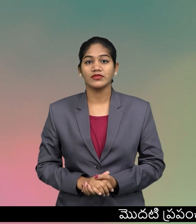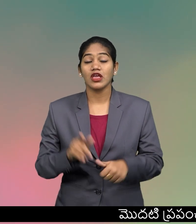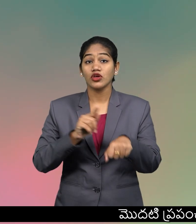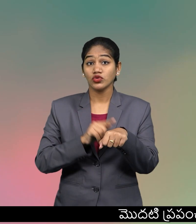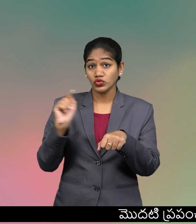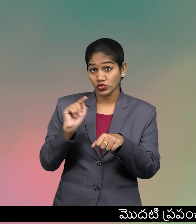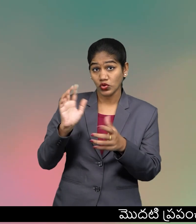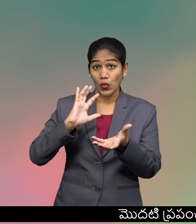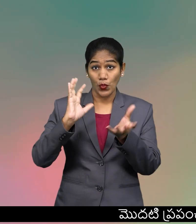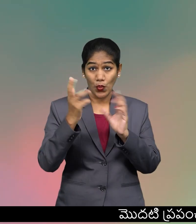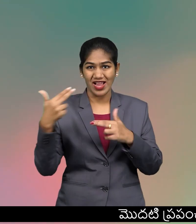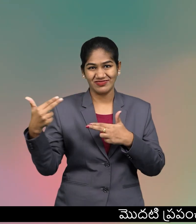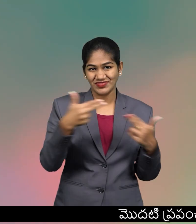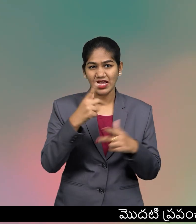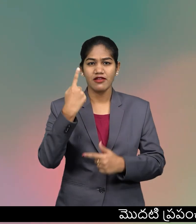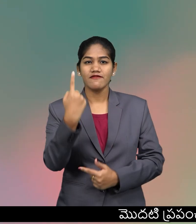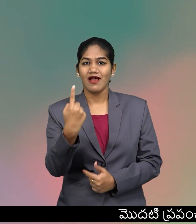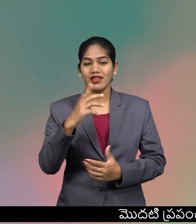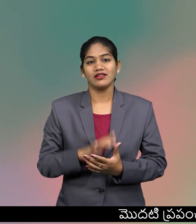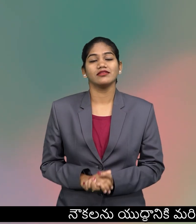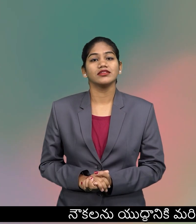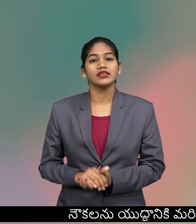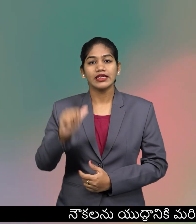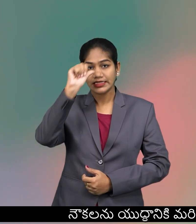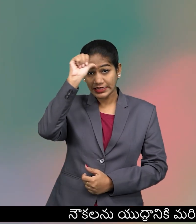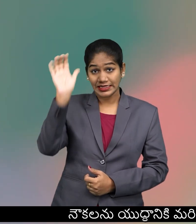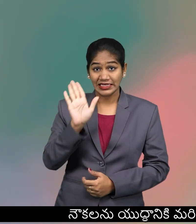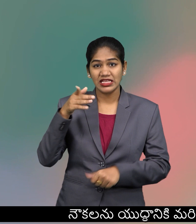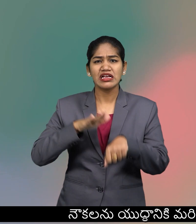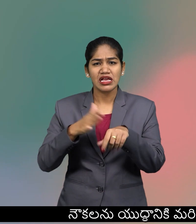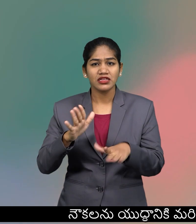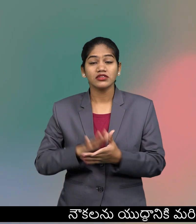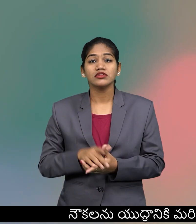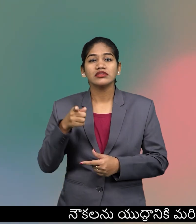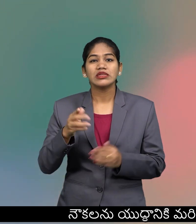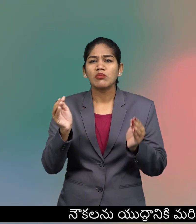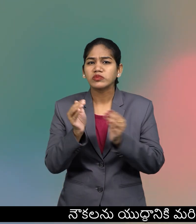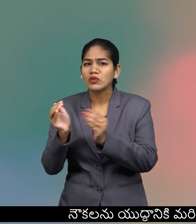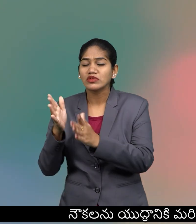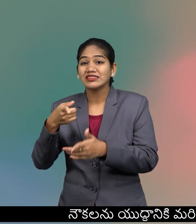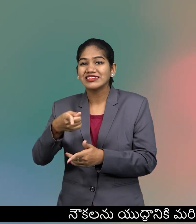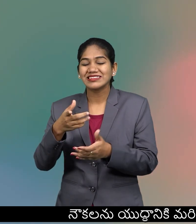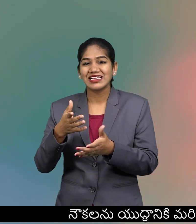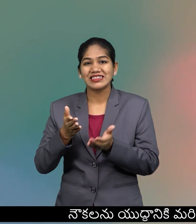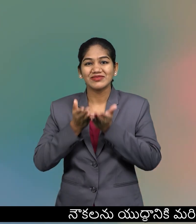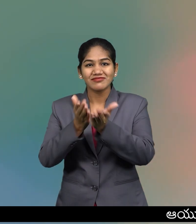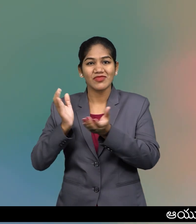మొదటి ప్రపంచ యుద్ధ సమయంలో నౌకలను యుద్ధానికి మరియు యురేపియన్ కర్మాగారాలకు